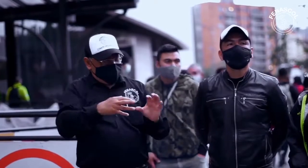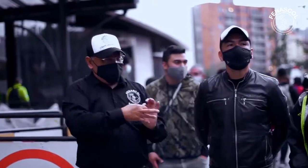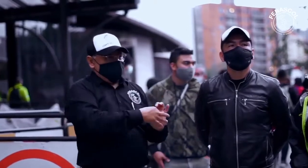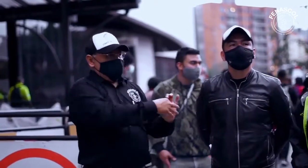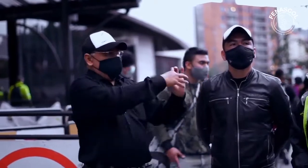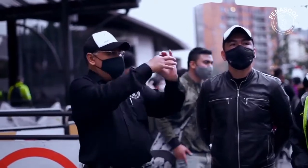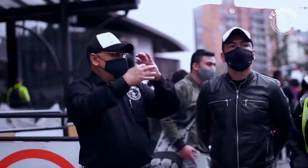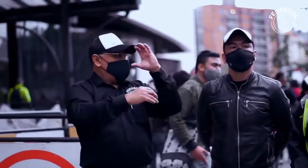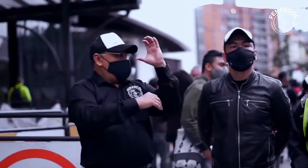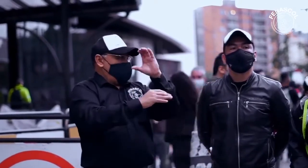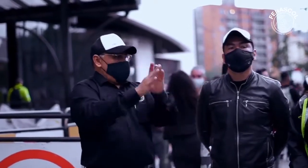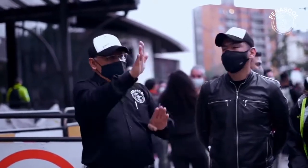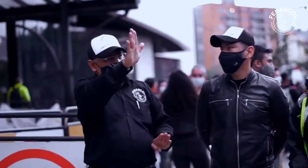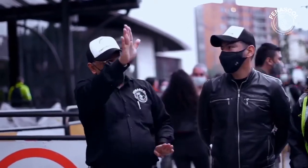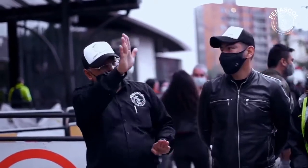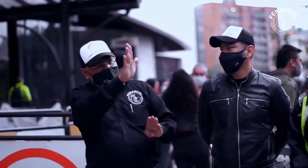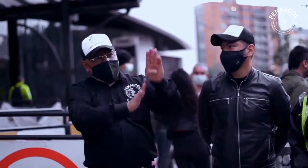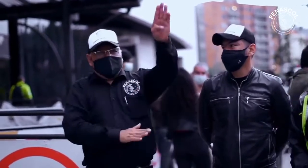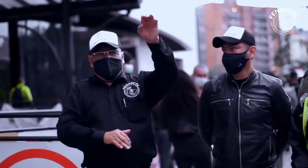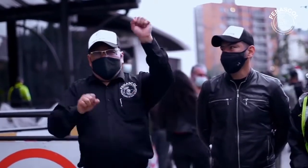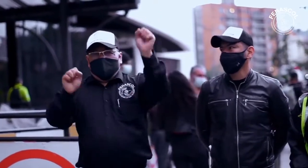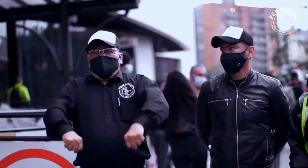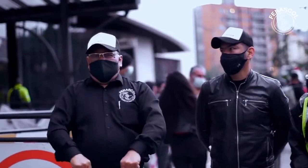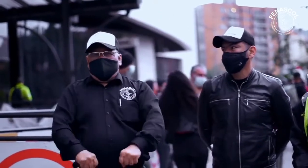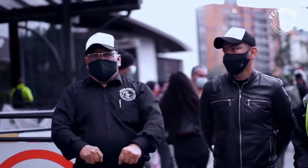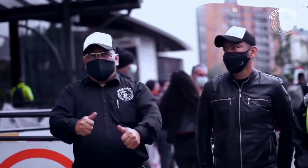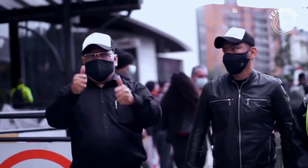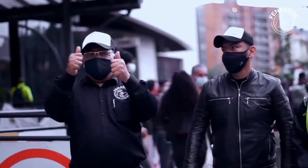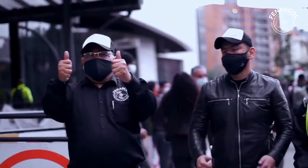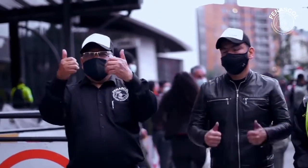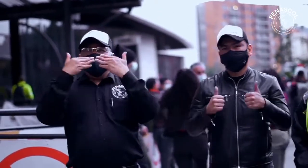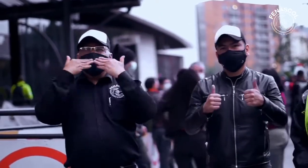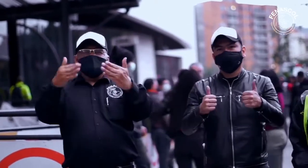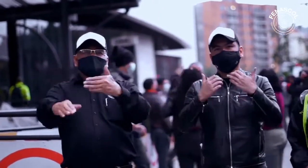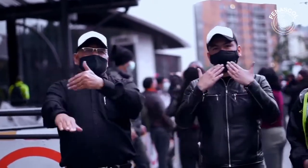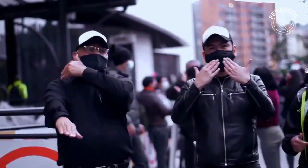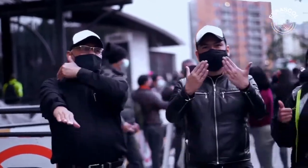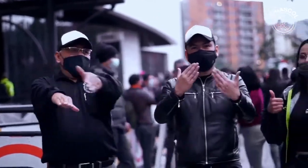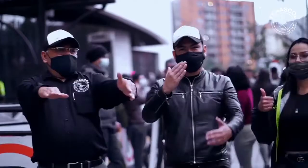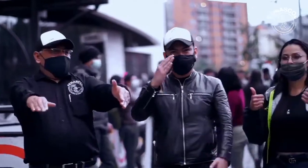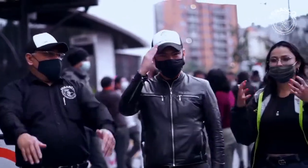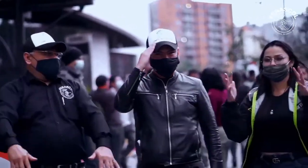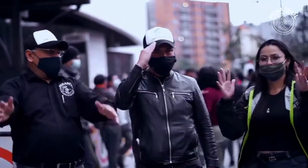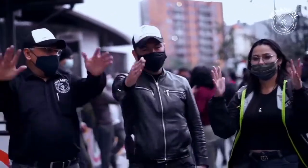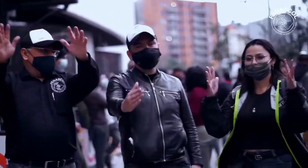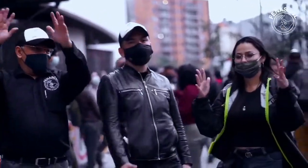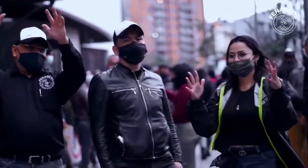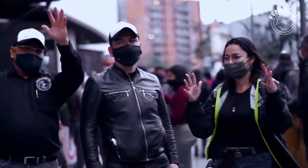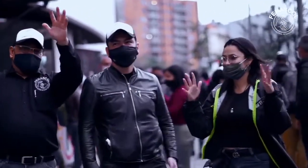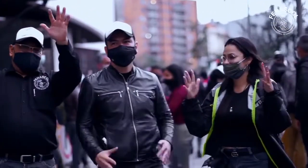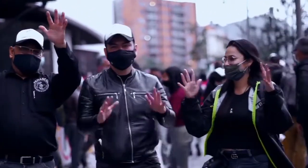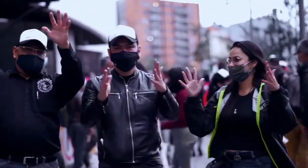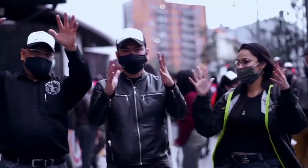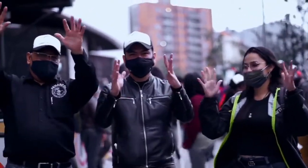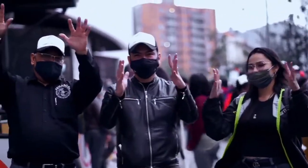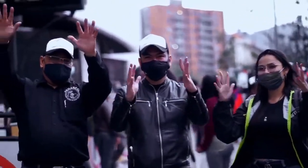intereses particulares, sino que juntos podemos alcanzar muchísimas cosas para nuestra Colombia. Muchas gracias.